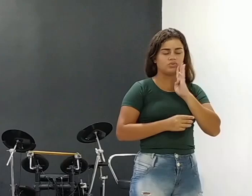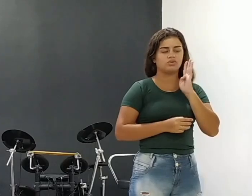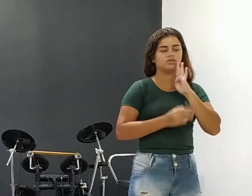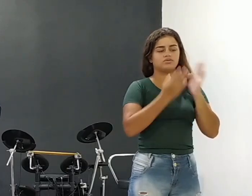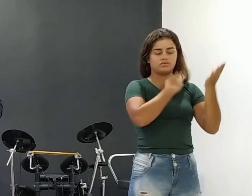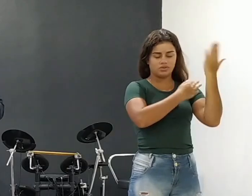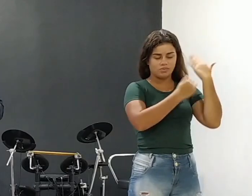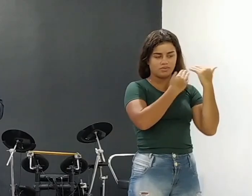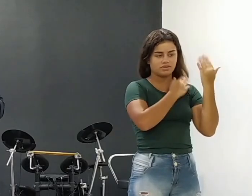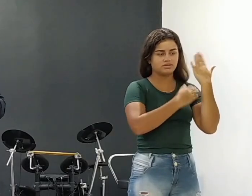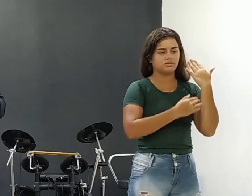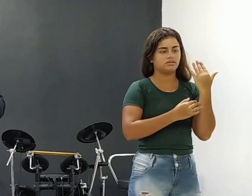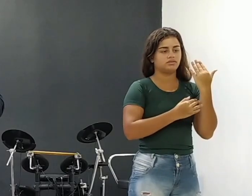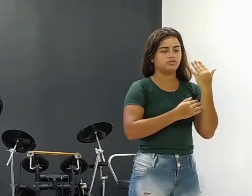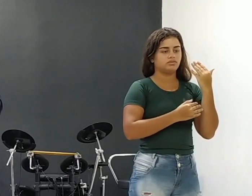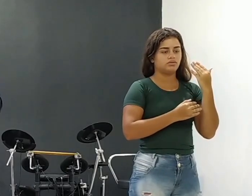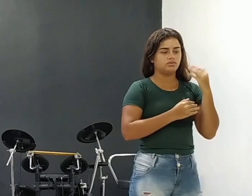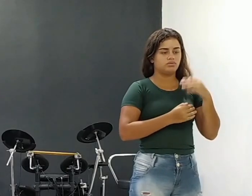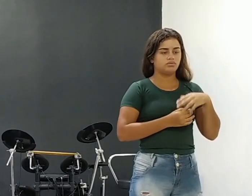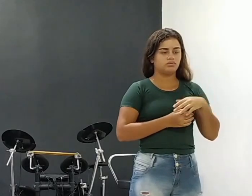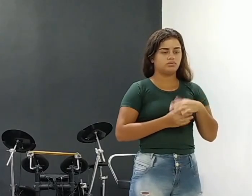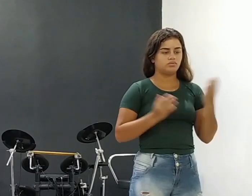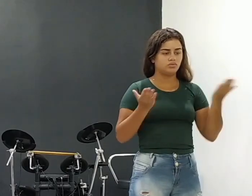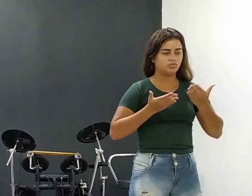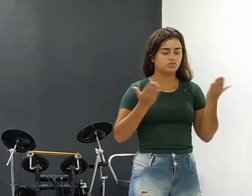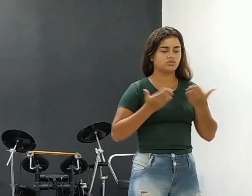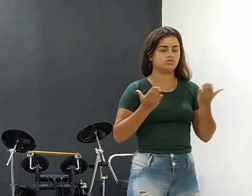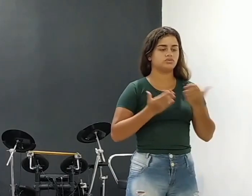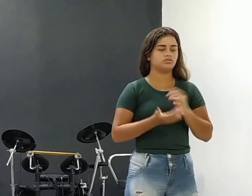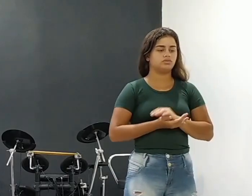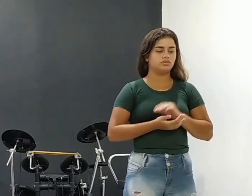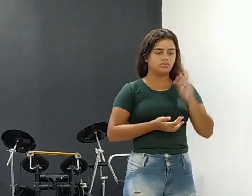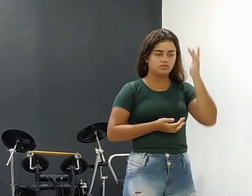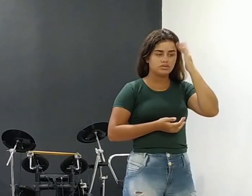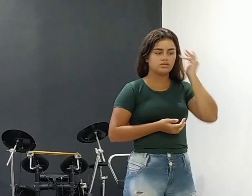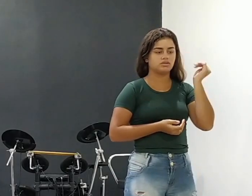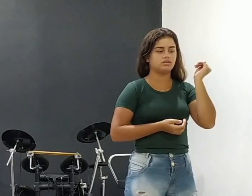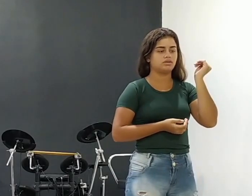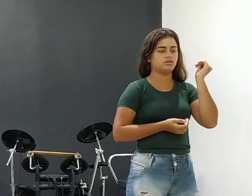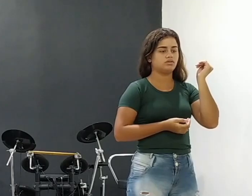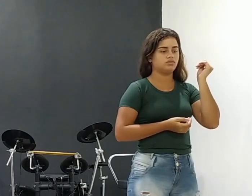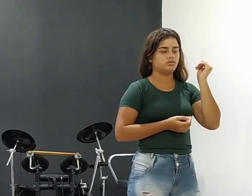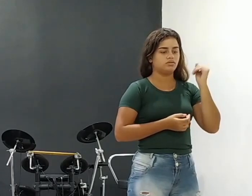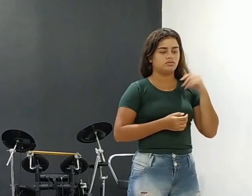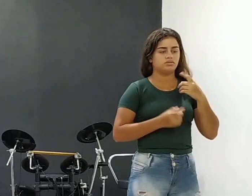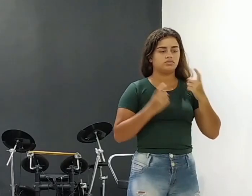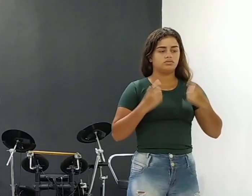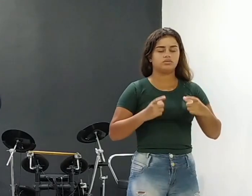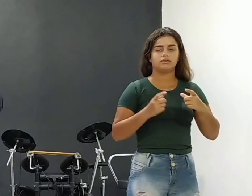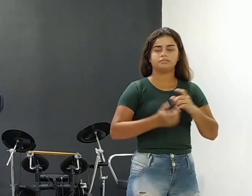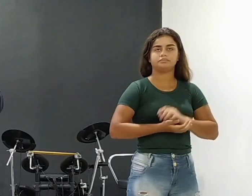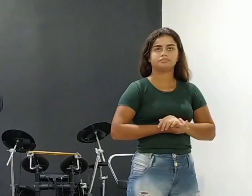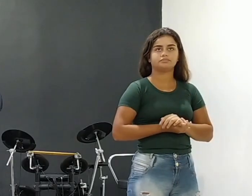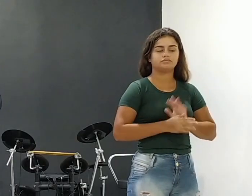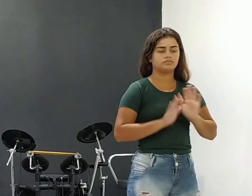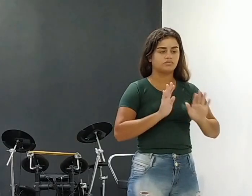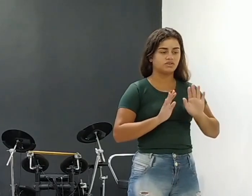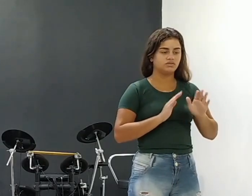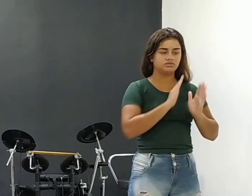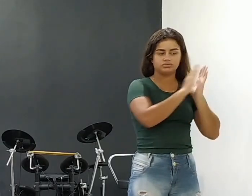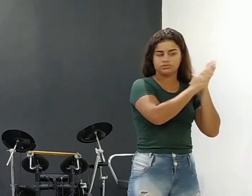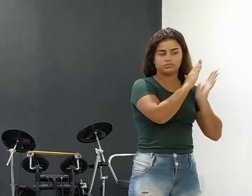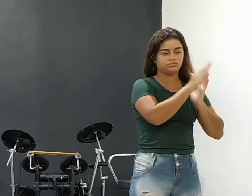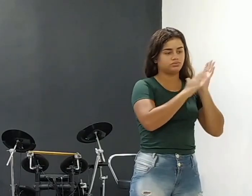eu conheço o teu presente e eu sei onde eu vou colocar você. E às vezes a gente não escuta Deus falar